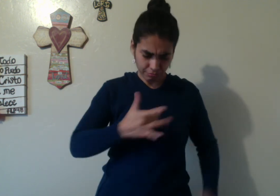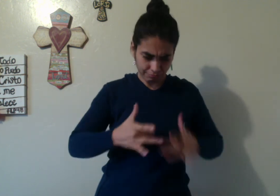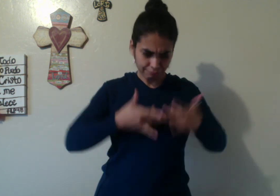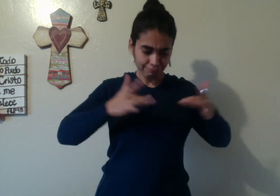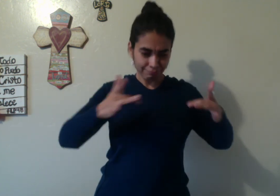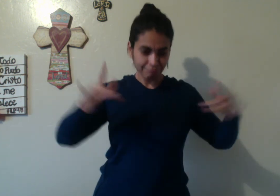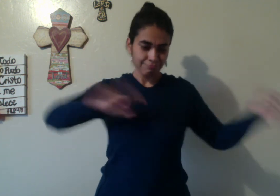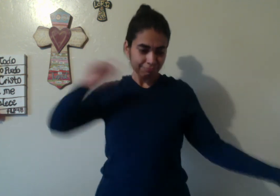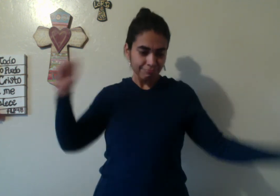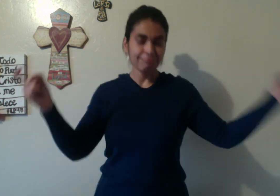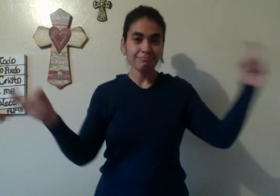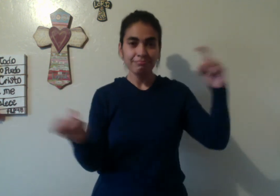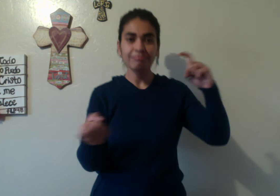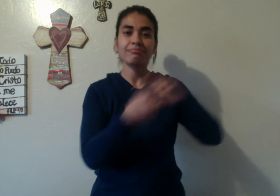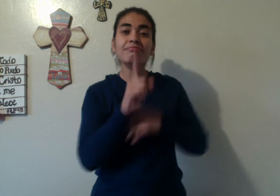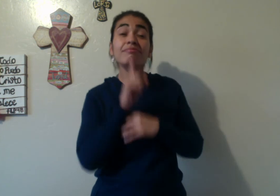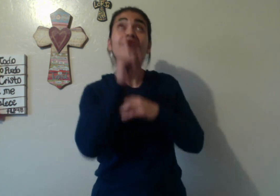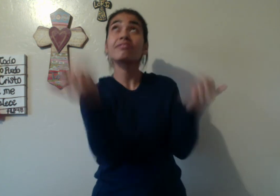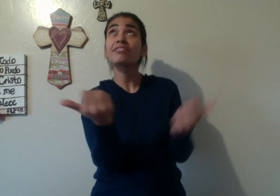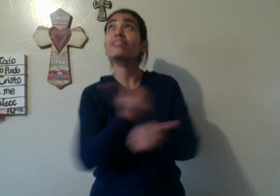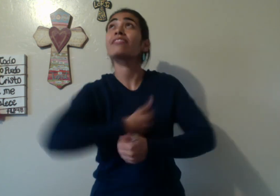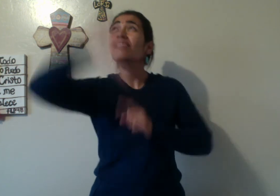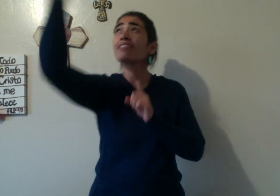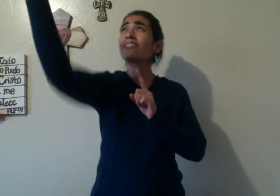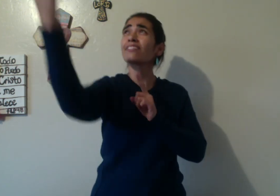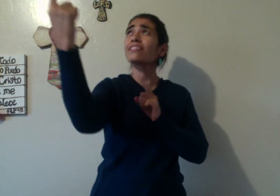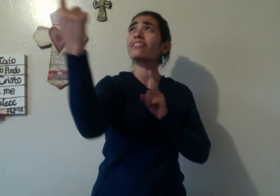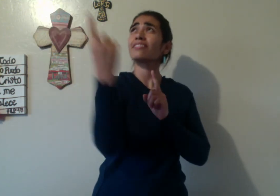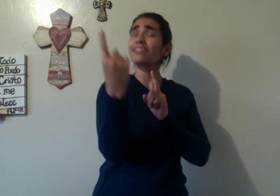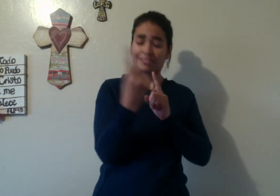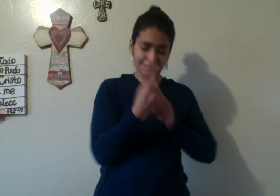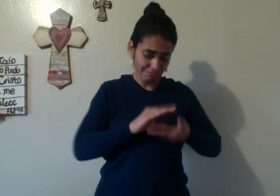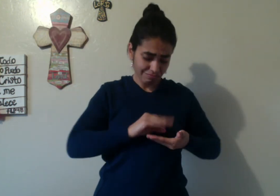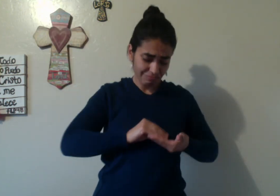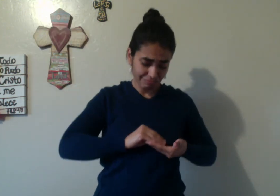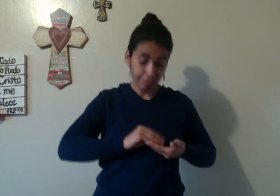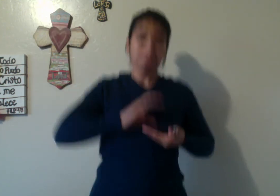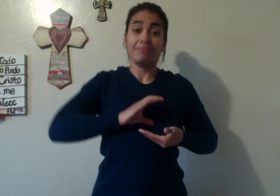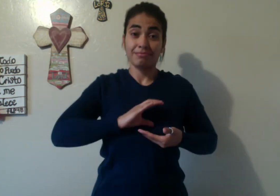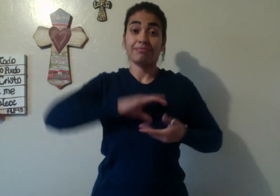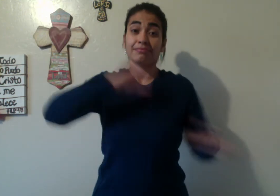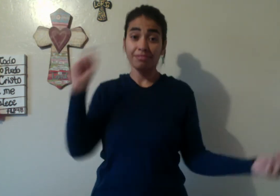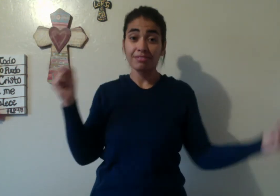El verdadero amor llegó para arreglar lo que en mi corazón dañado está.